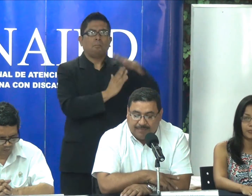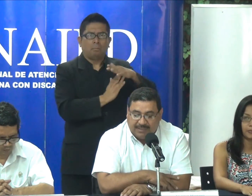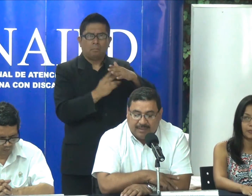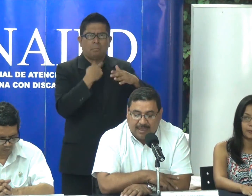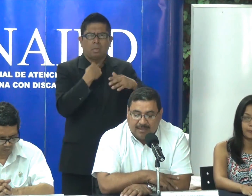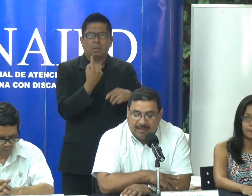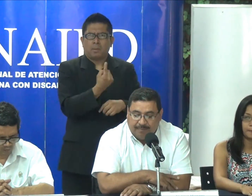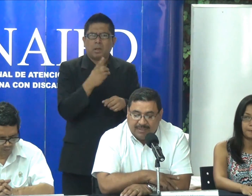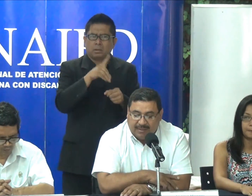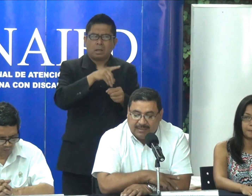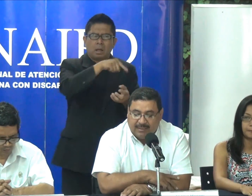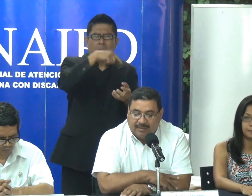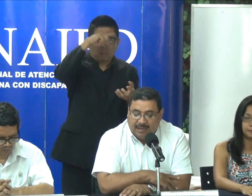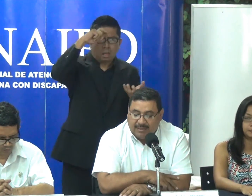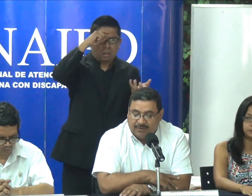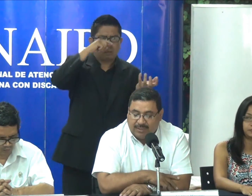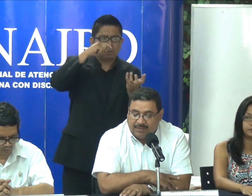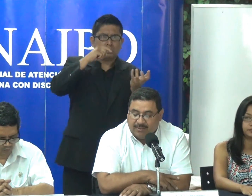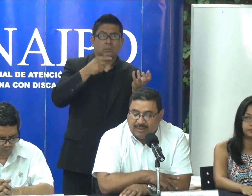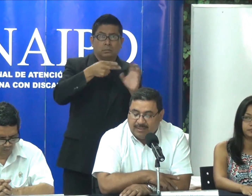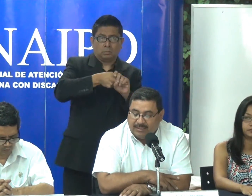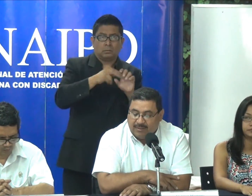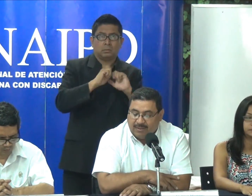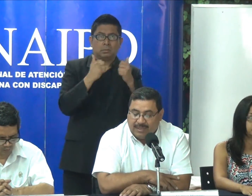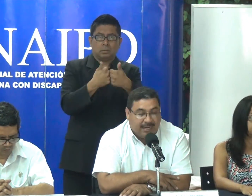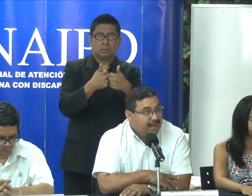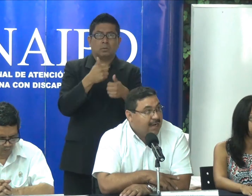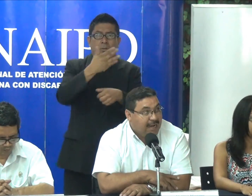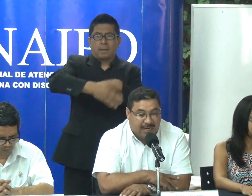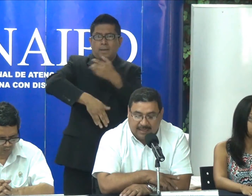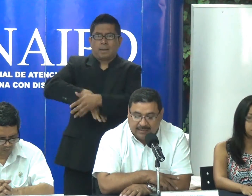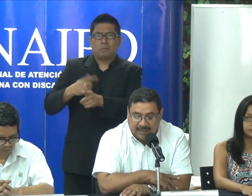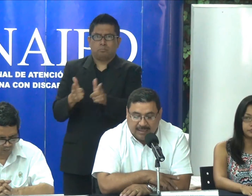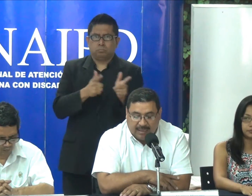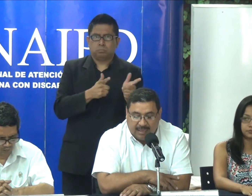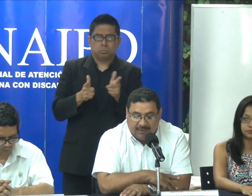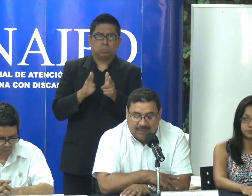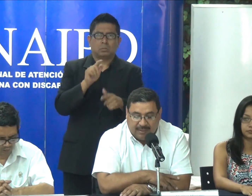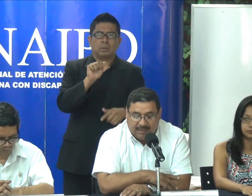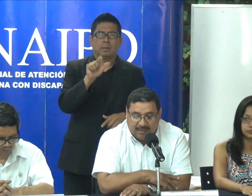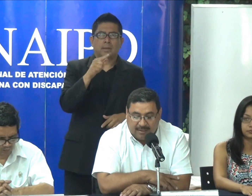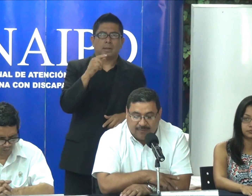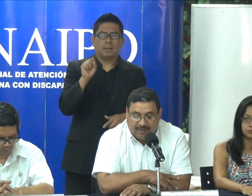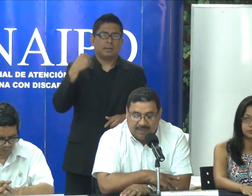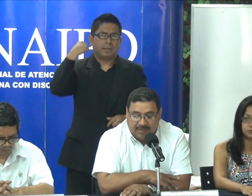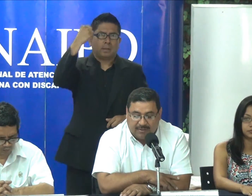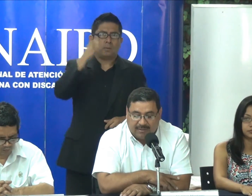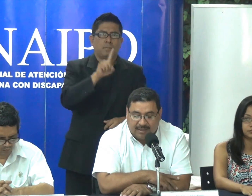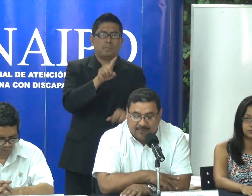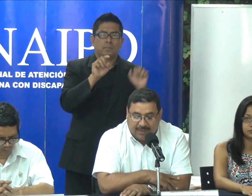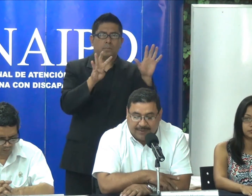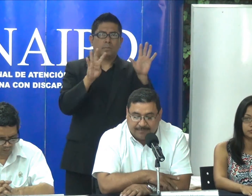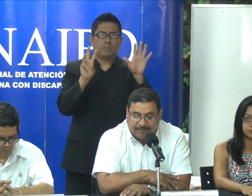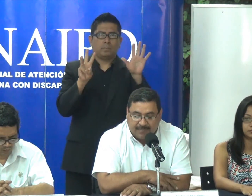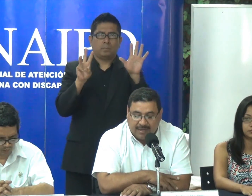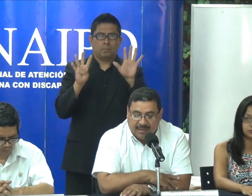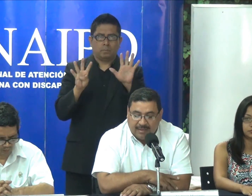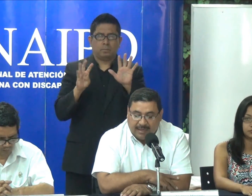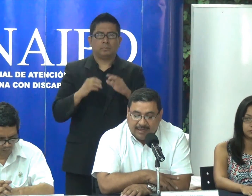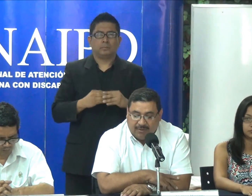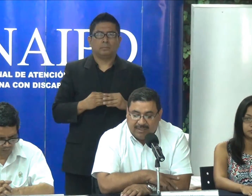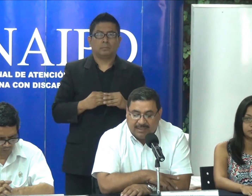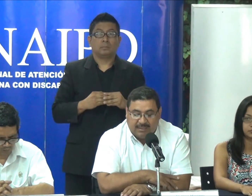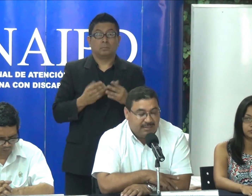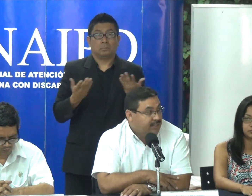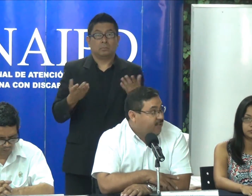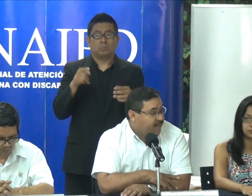con discapacidad pertenecientes a la Asociación de Aliciados de Guerra Alges, Héroes de noviembre del 89, ya